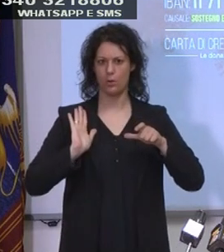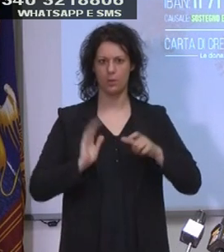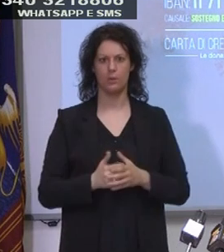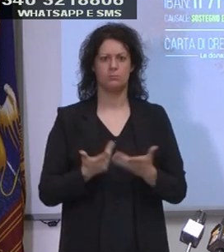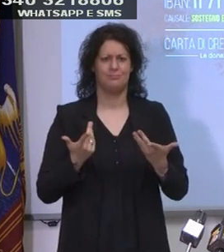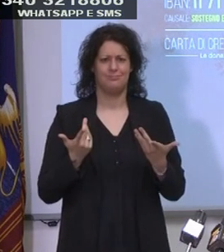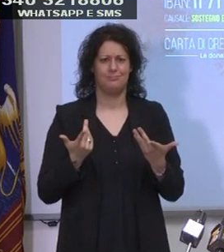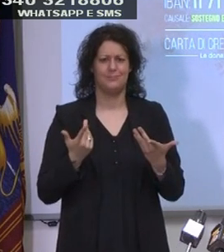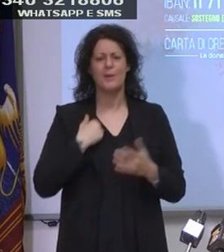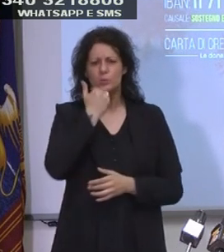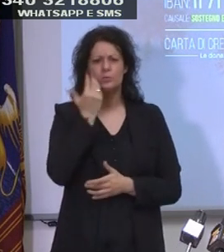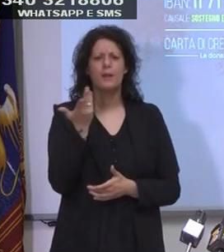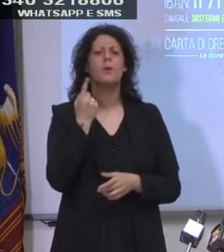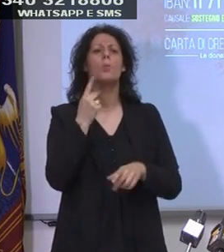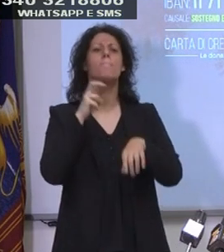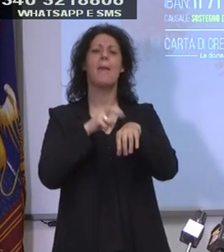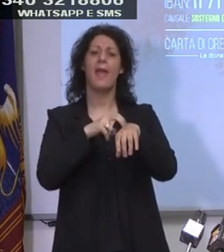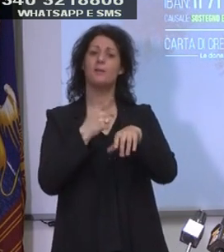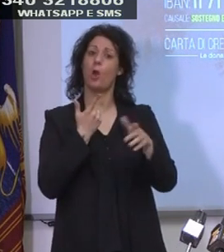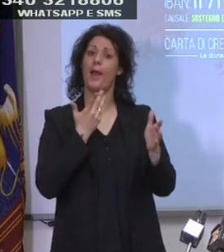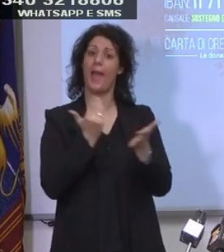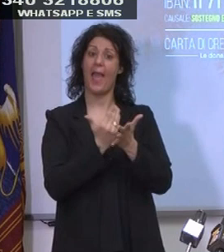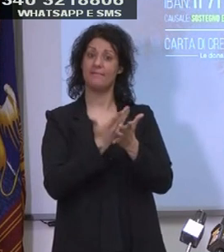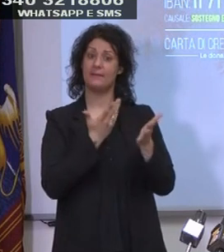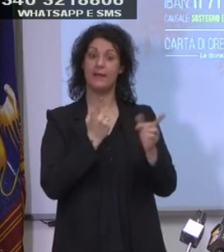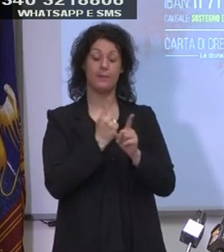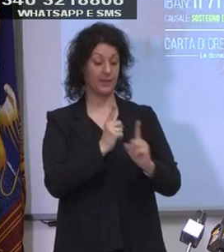può rifiutarsi di salvare una vita di una persona perché c'è il droplet?